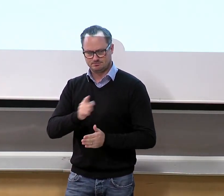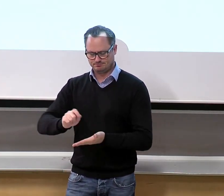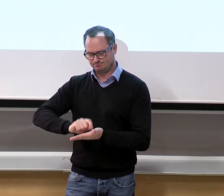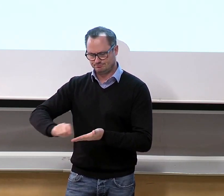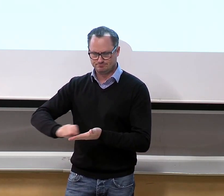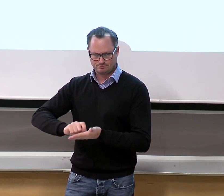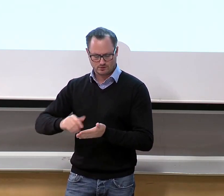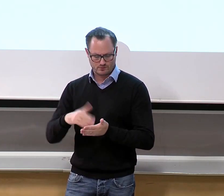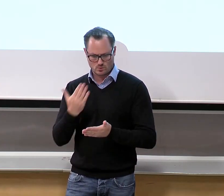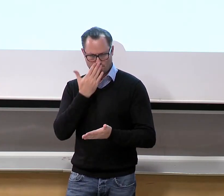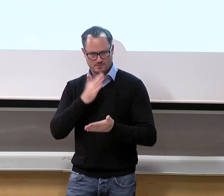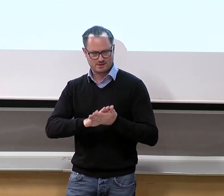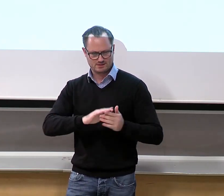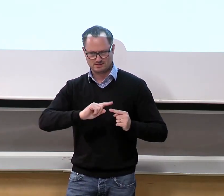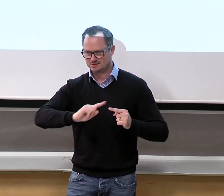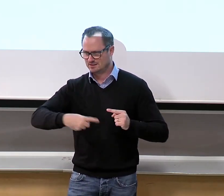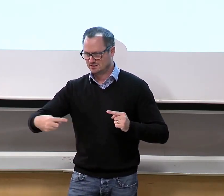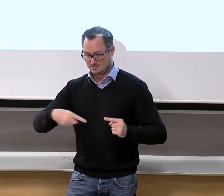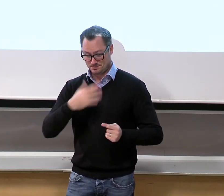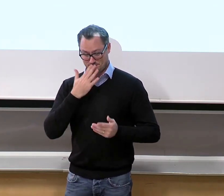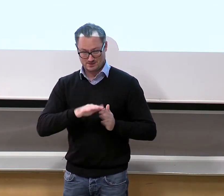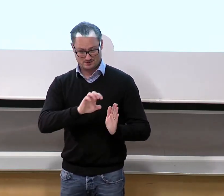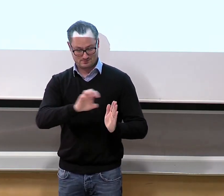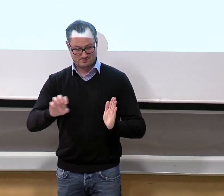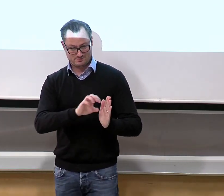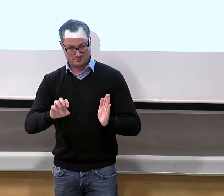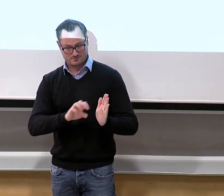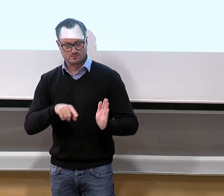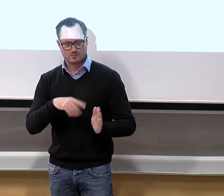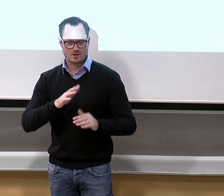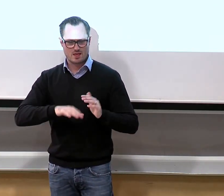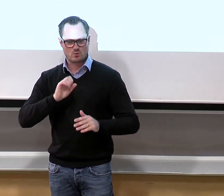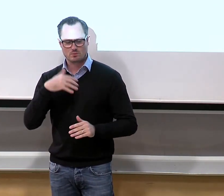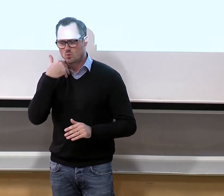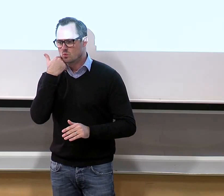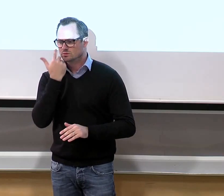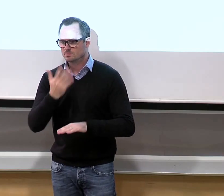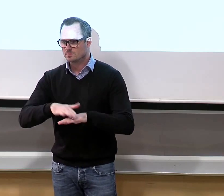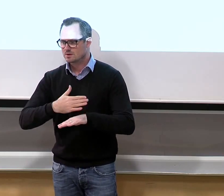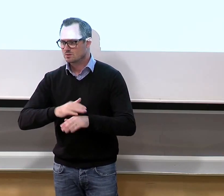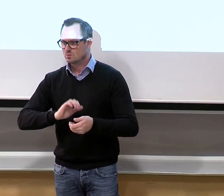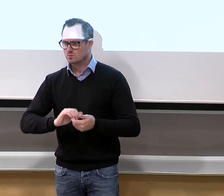Och sen så bad jag dem också att skriva en text ifrån en serie. Den handlar om Rosa